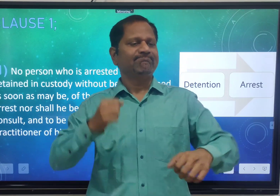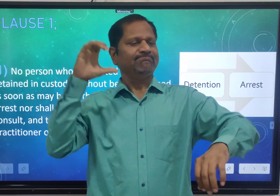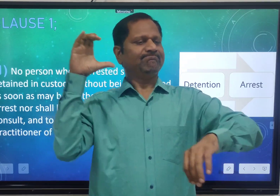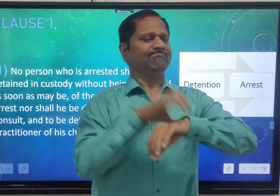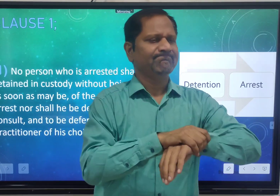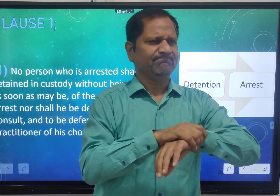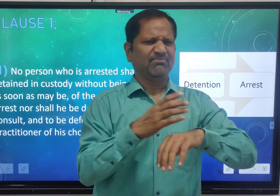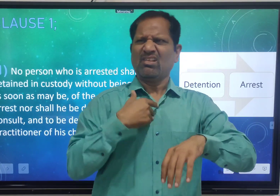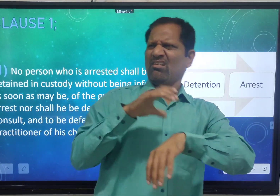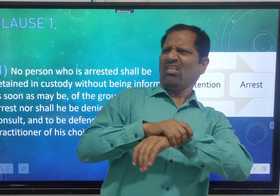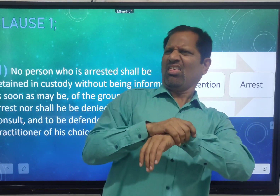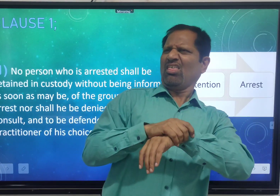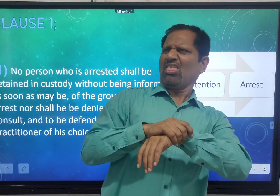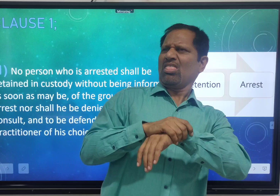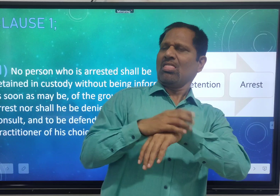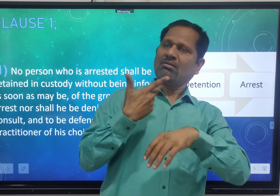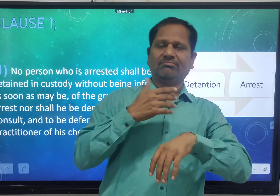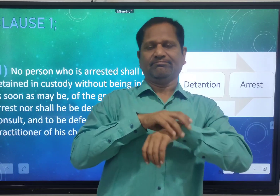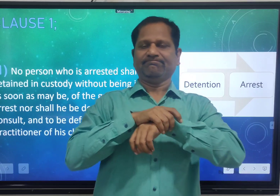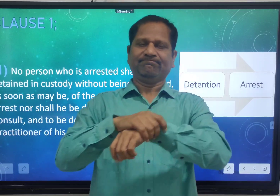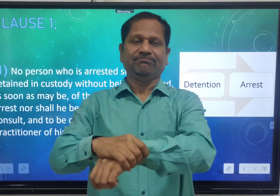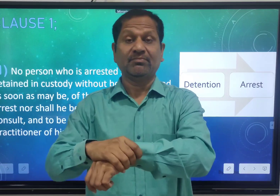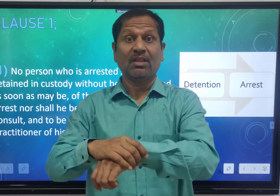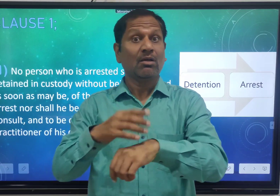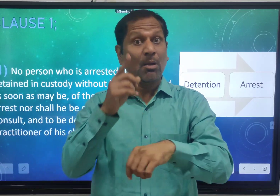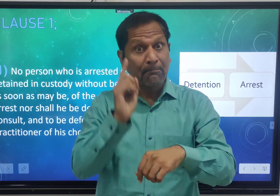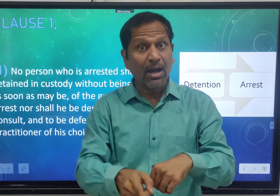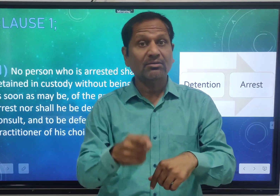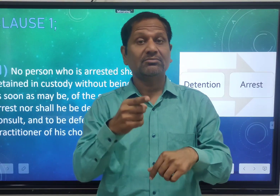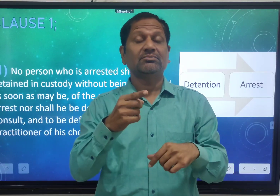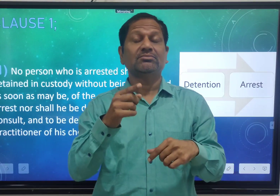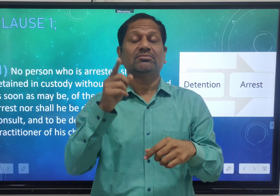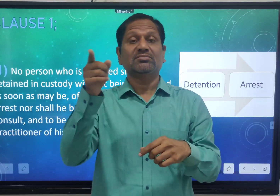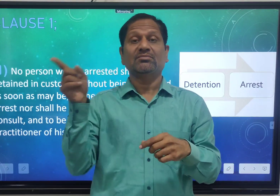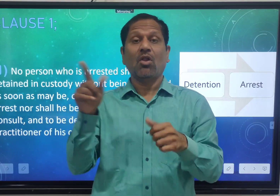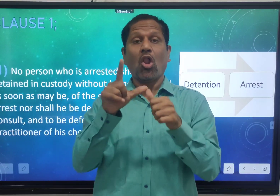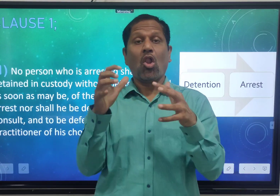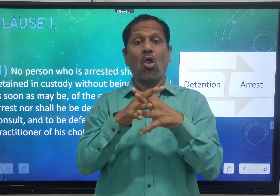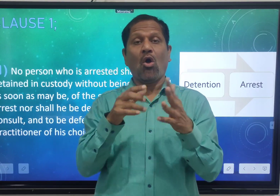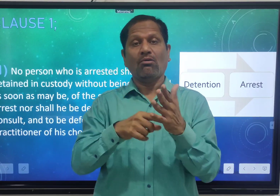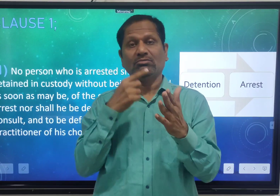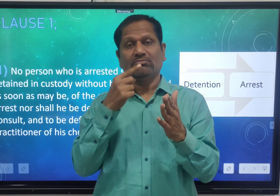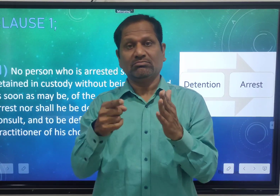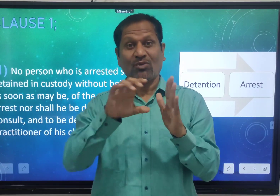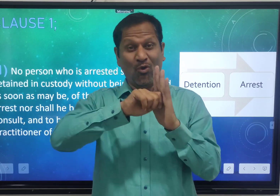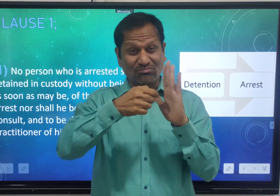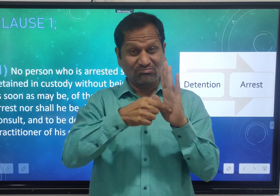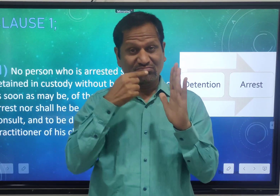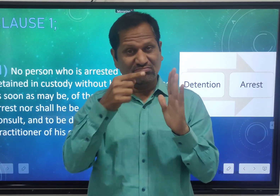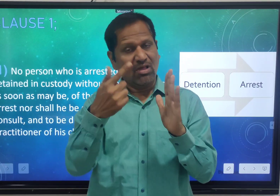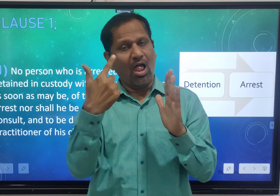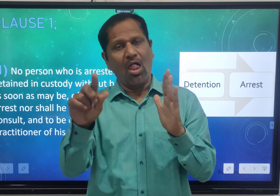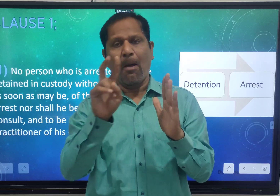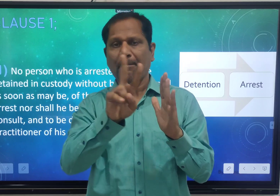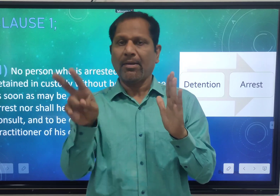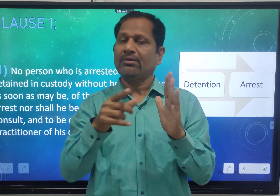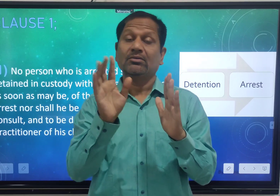मतलब पूरा ये चीज़ है कि किसी व्यक्ति जो गिरफ्तार होता है उसको पूरा अधिकार है कि